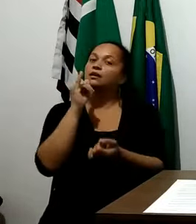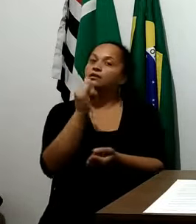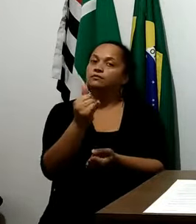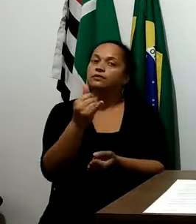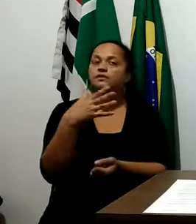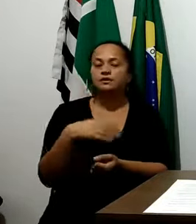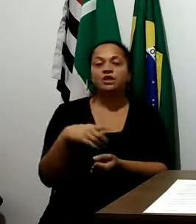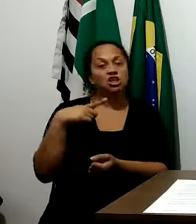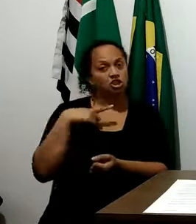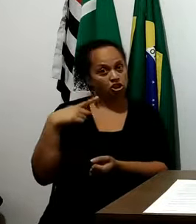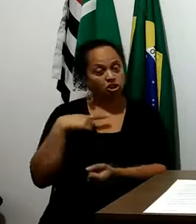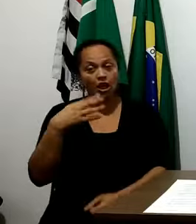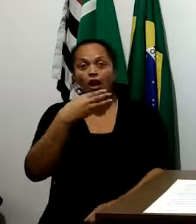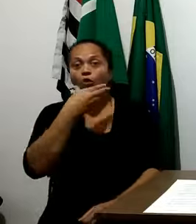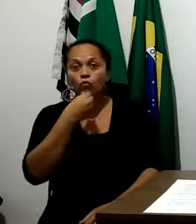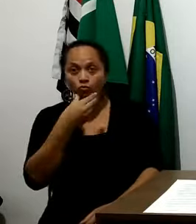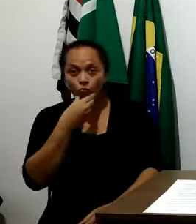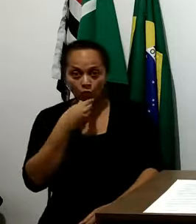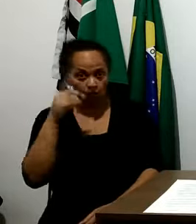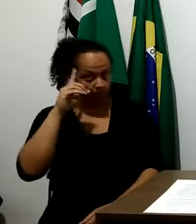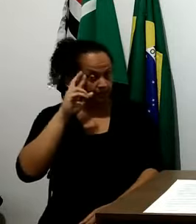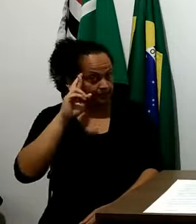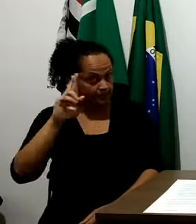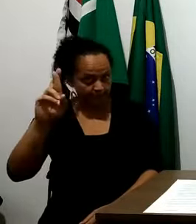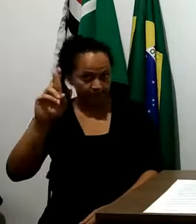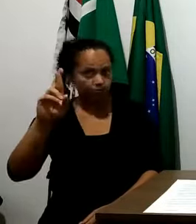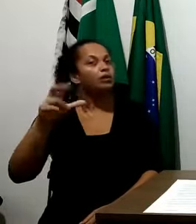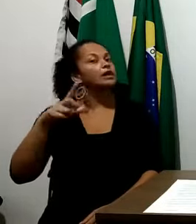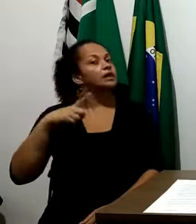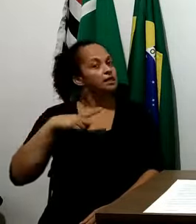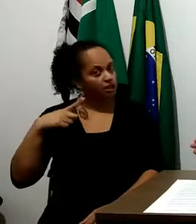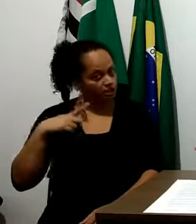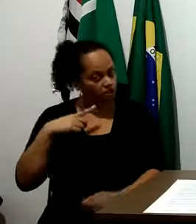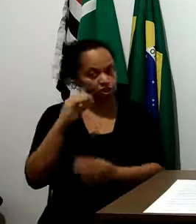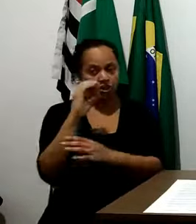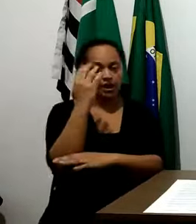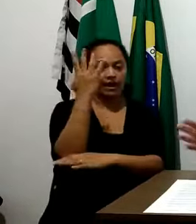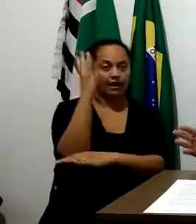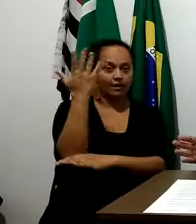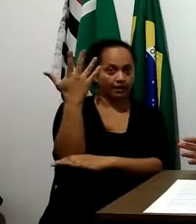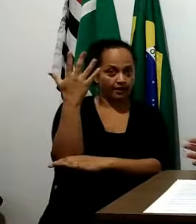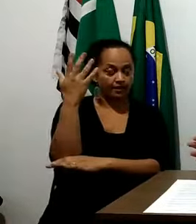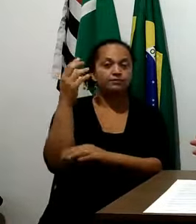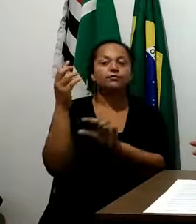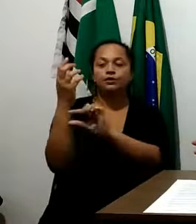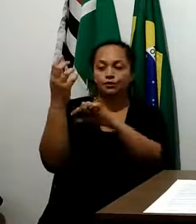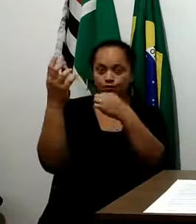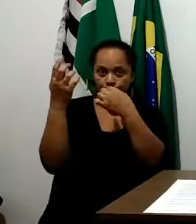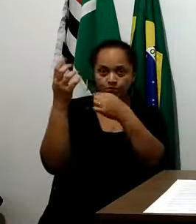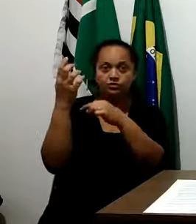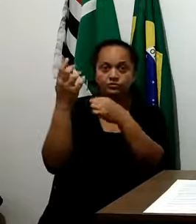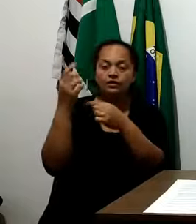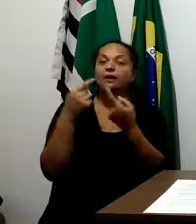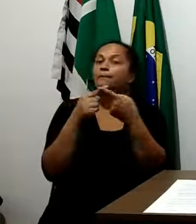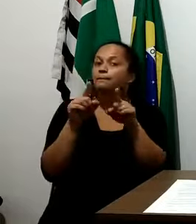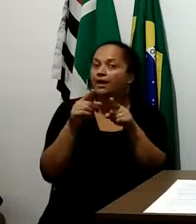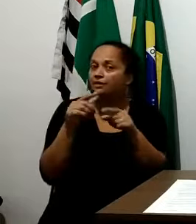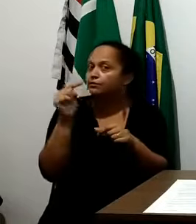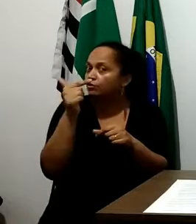6, possuía uma vinha, possuía uma figueira plantada em sua vinha. Ou seja,